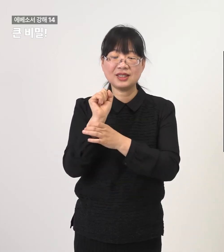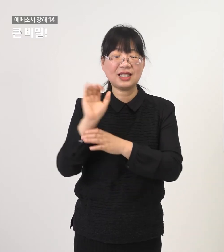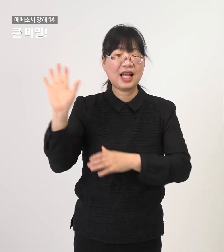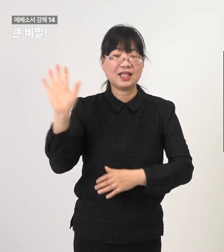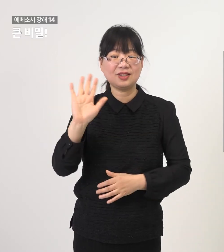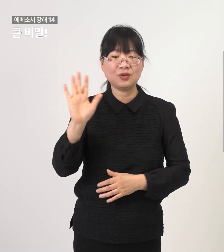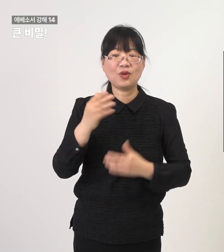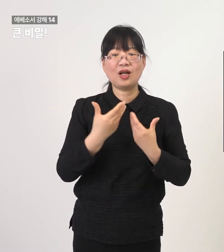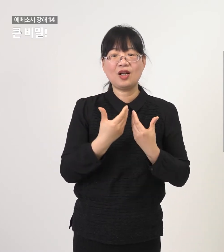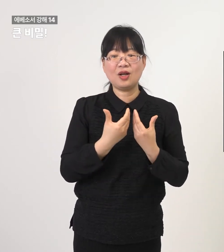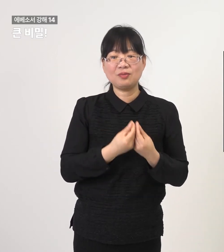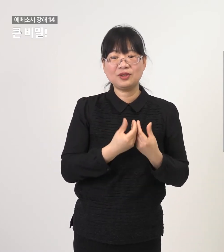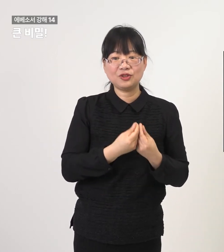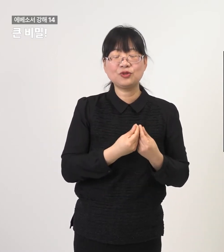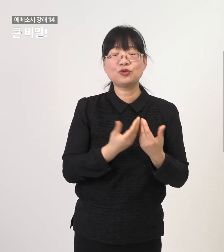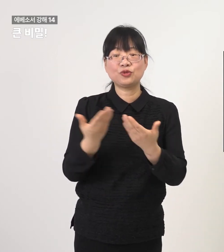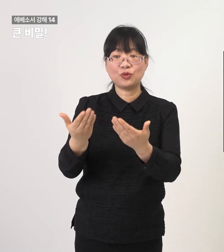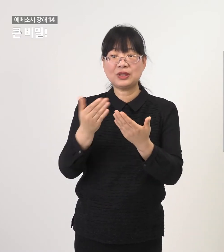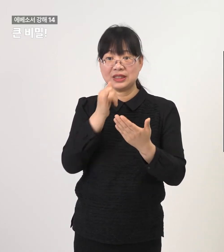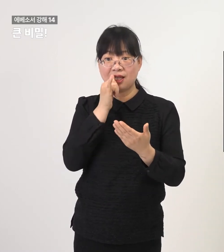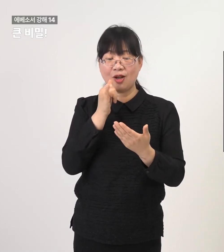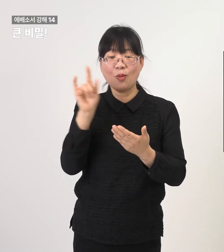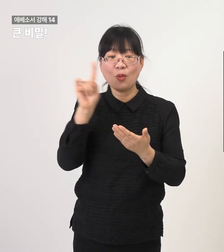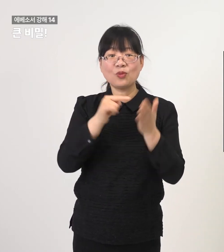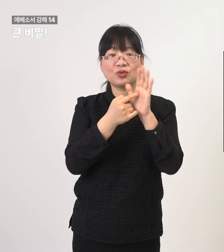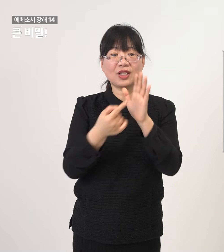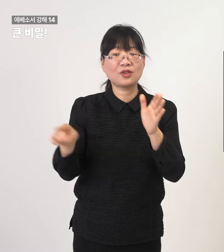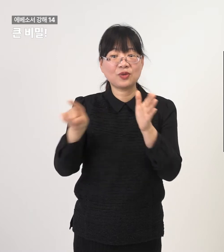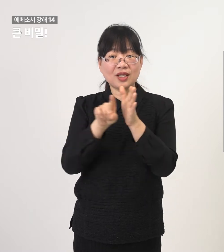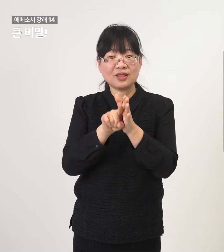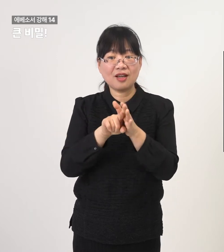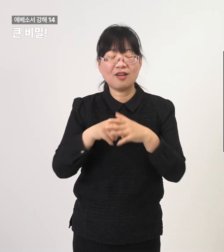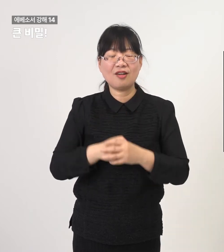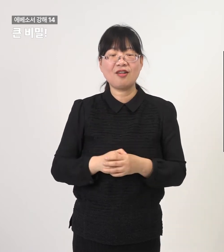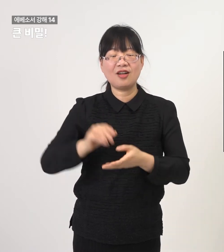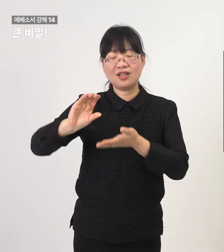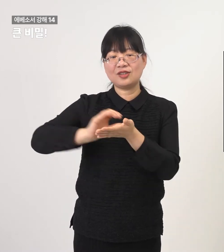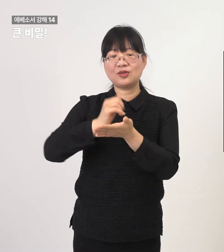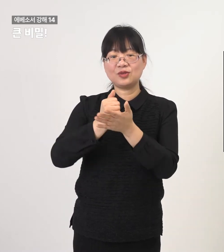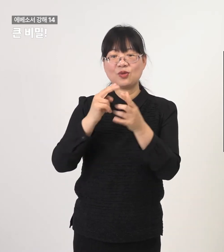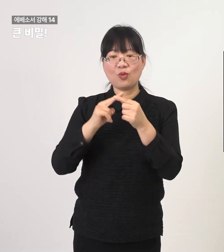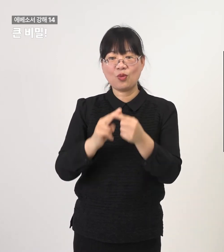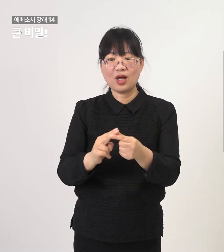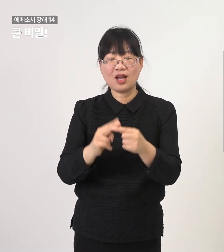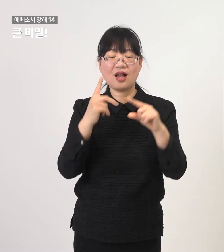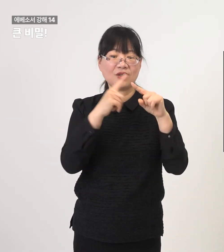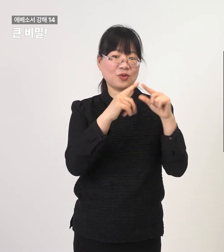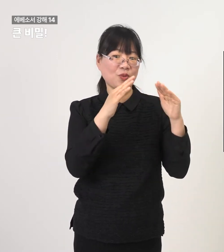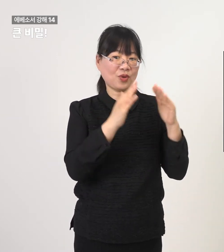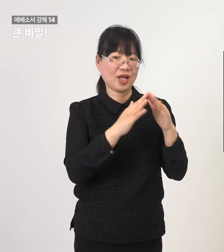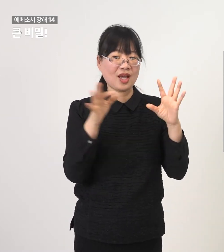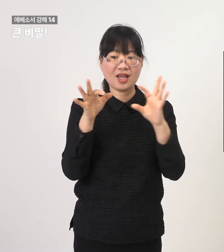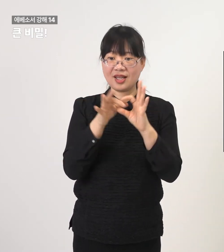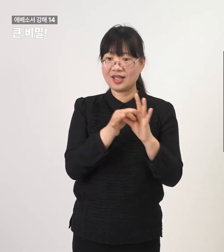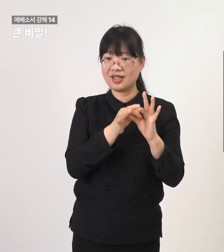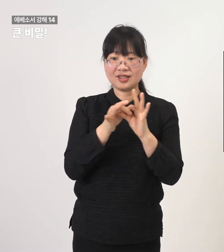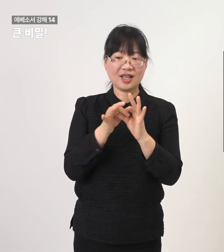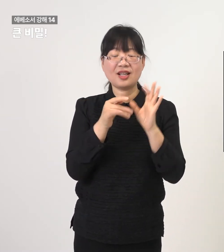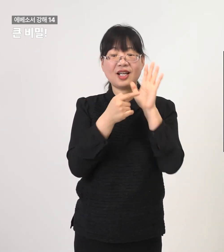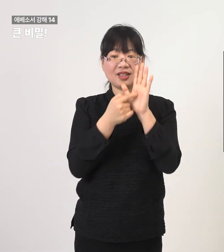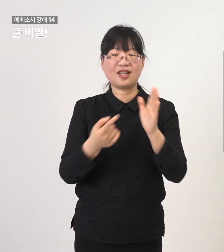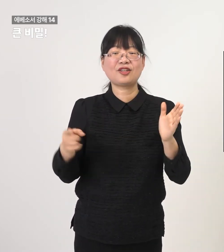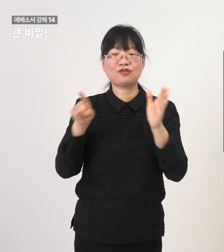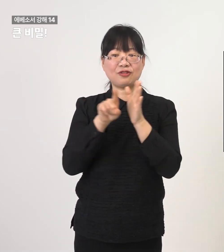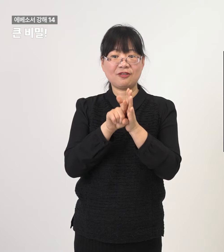아니고 비유를 한 거예요. 무엇을 드러내기 위해서? 그리스도와 교회의 관계를